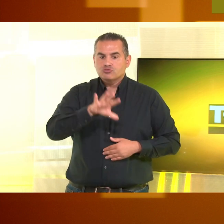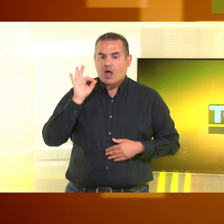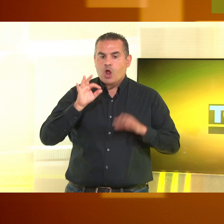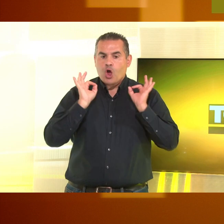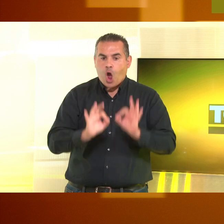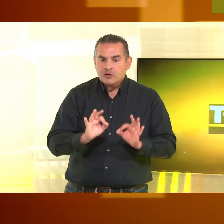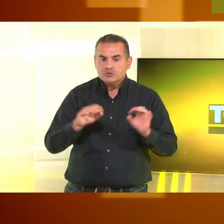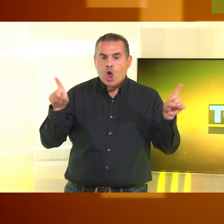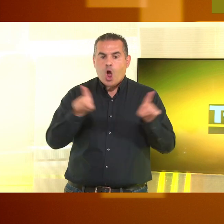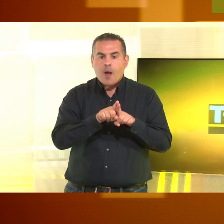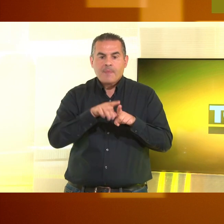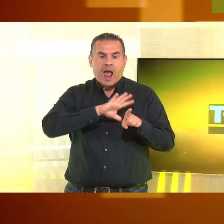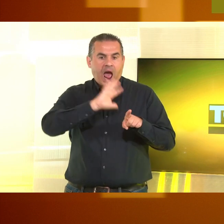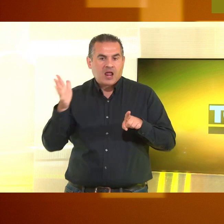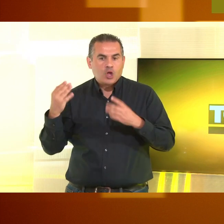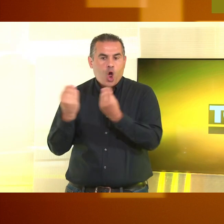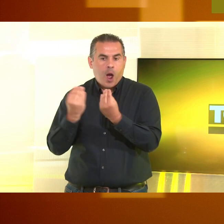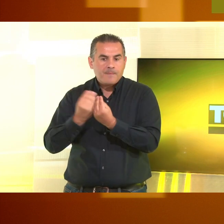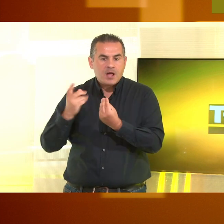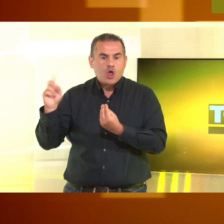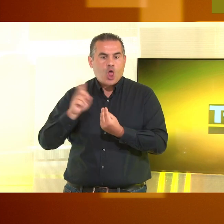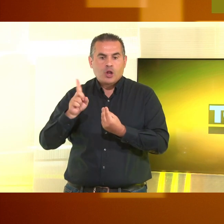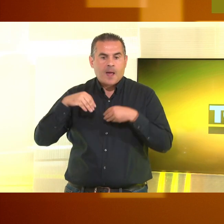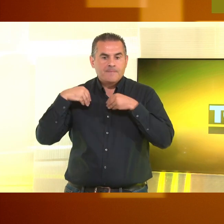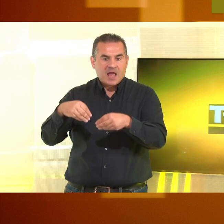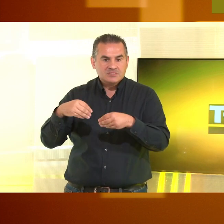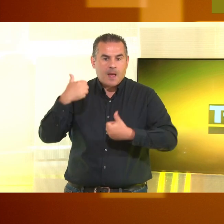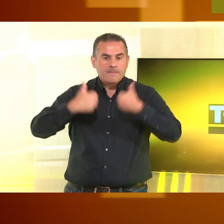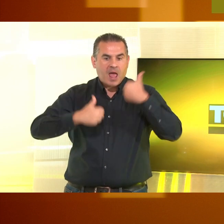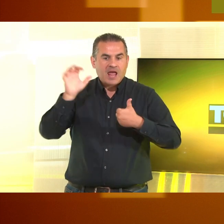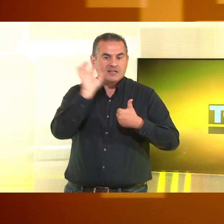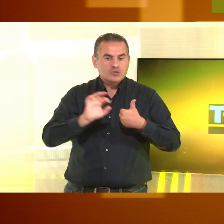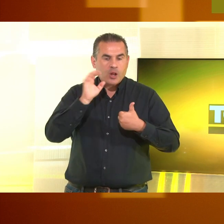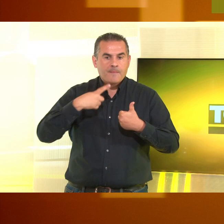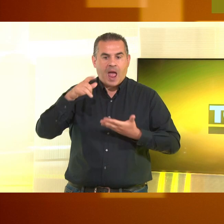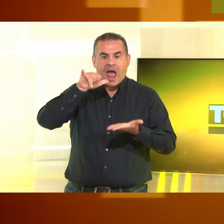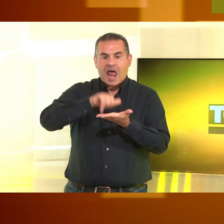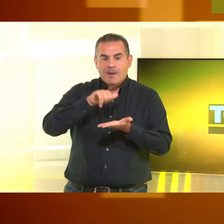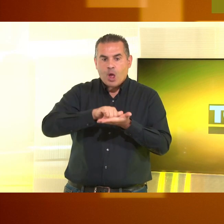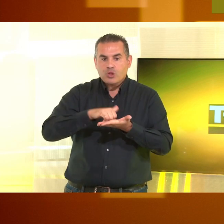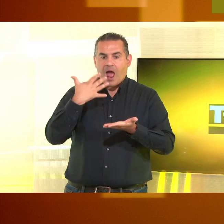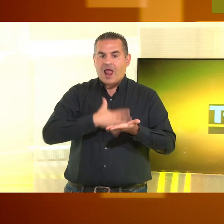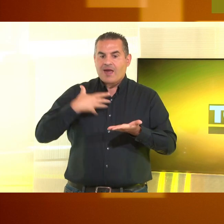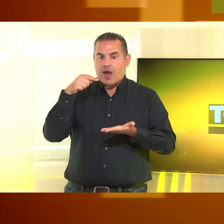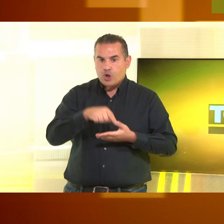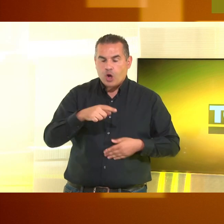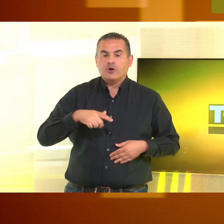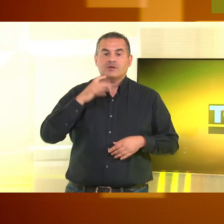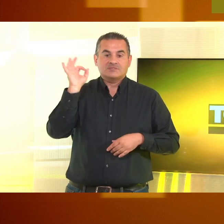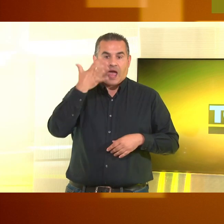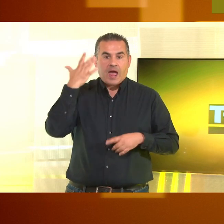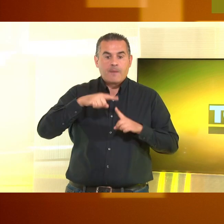Barbara Manca, ha dichiarato che all'inizio della prossima settimana terrà un vertice col Ministero dei Trasporti.